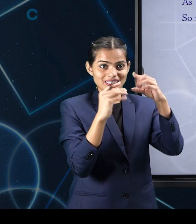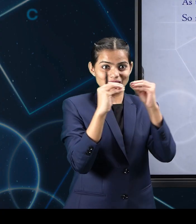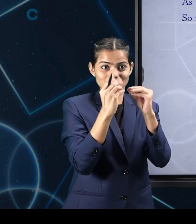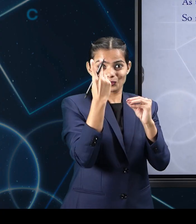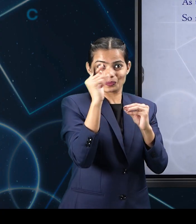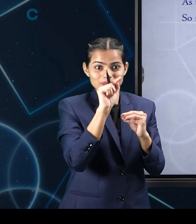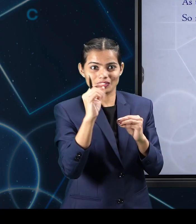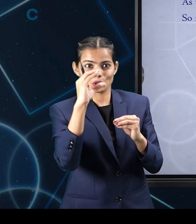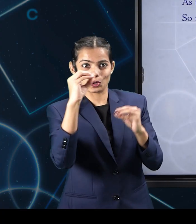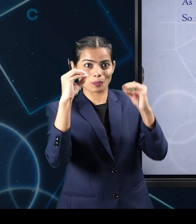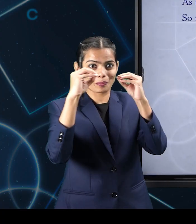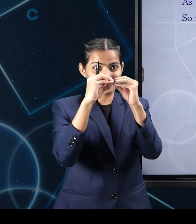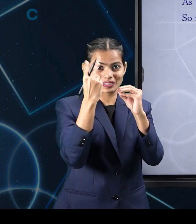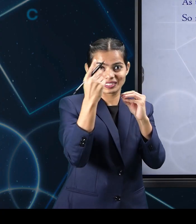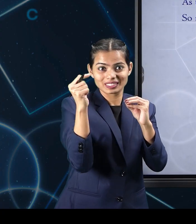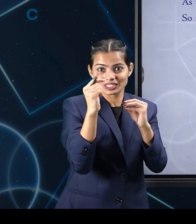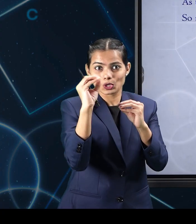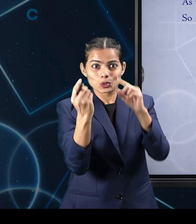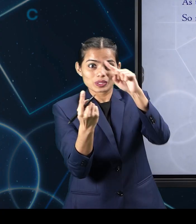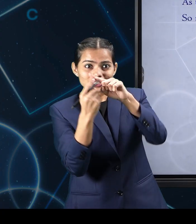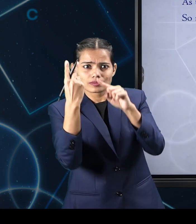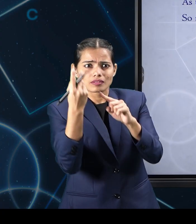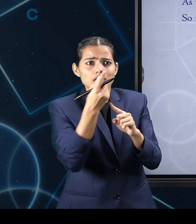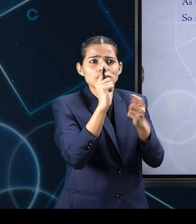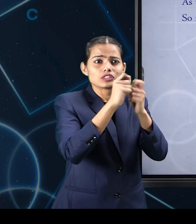TB स्क्वायर इज इक्वल OB स्क्वायर माइनस OT स्क्वायर